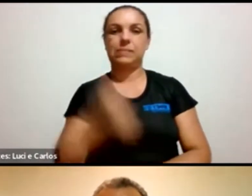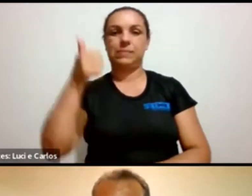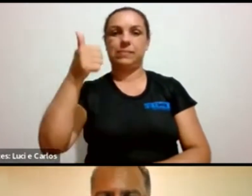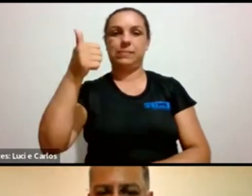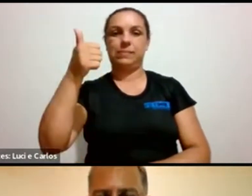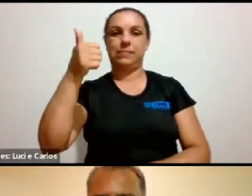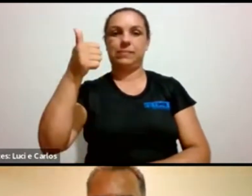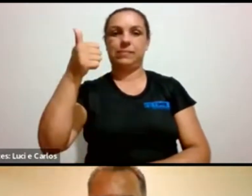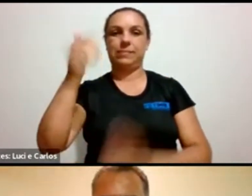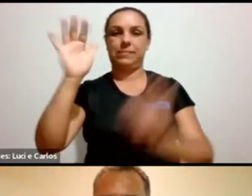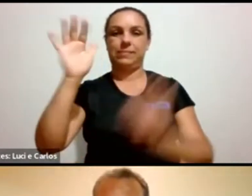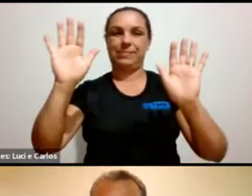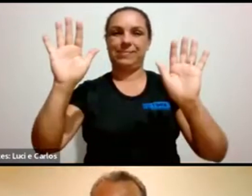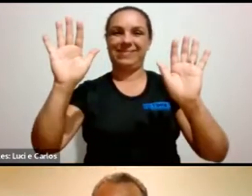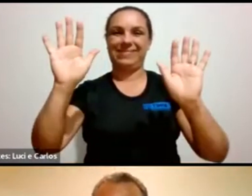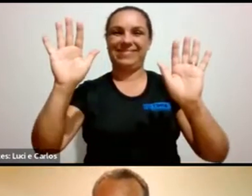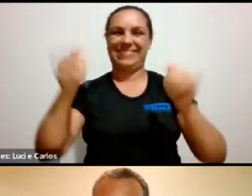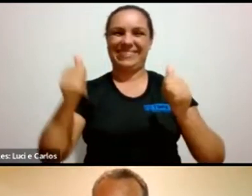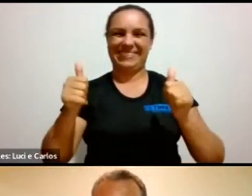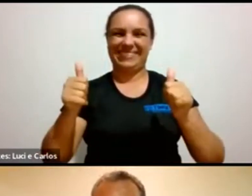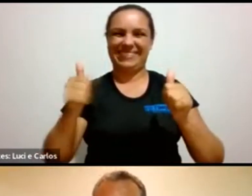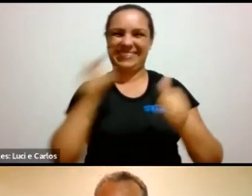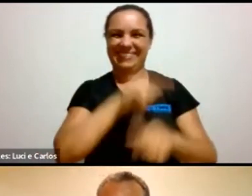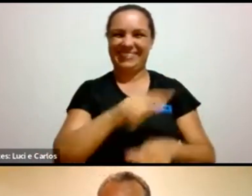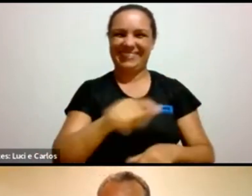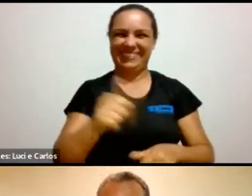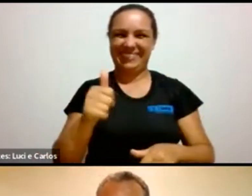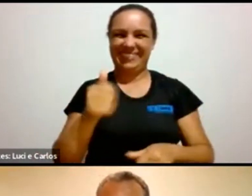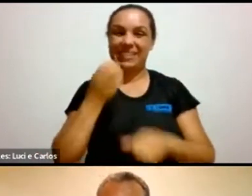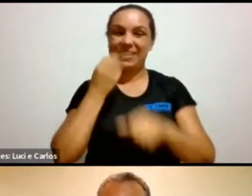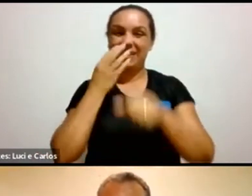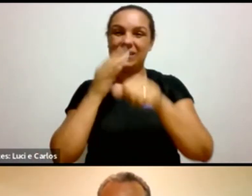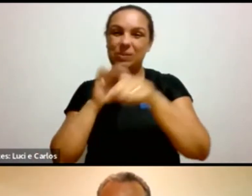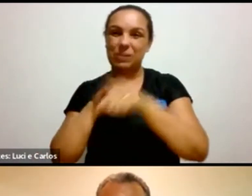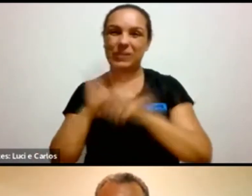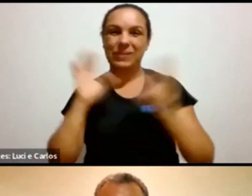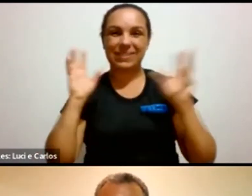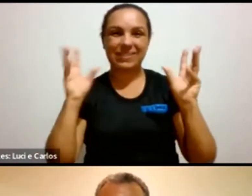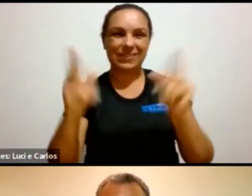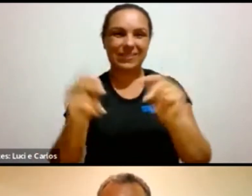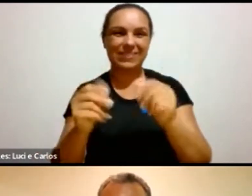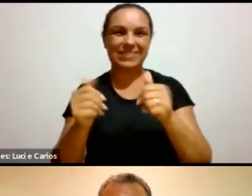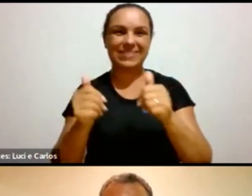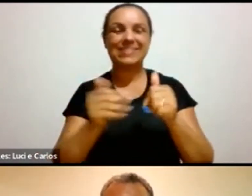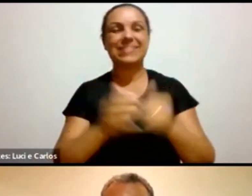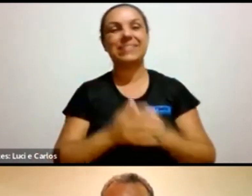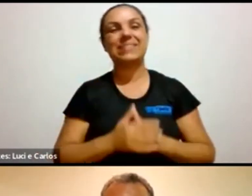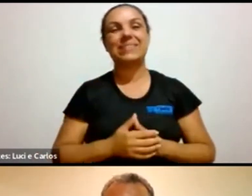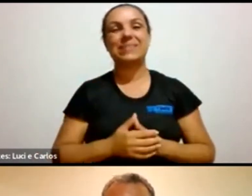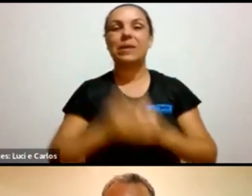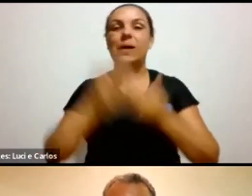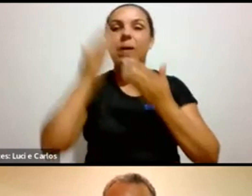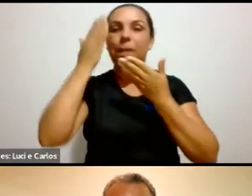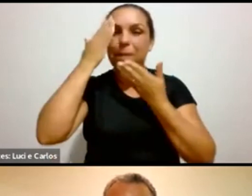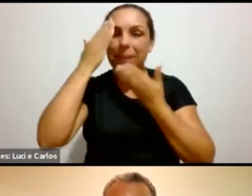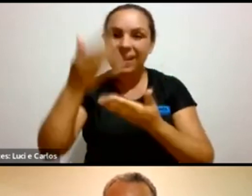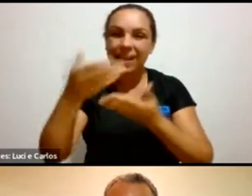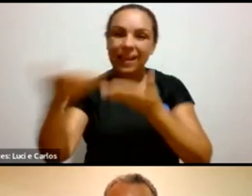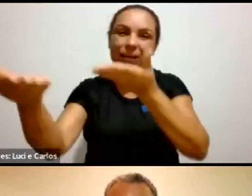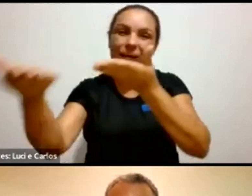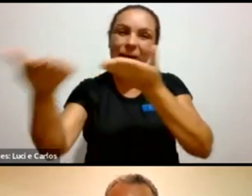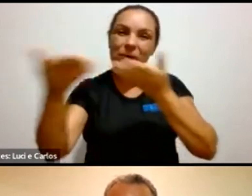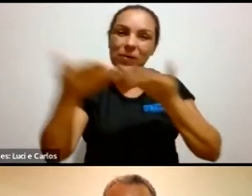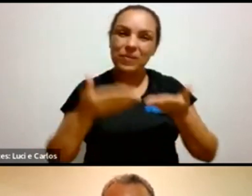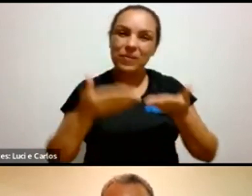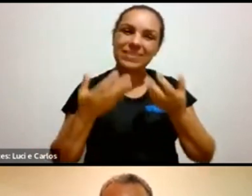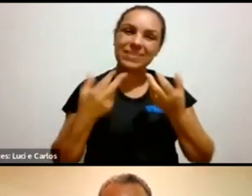Aí, pronto. Não agora mexe. sim. Boa noite a todos. Pronto, Raquel. Muito obrigado por ter aceitado a nossa entrevista.